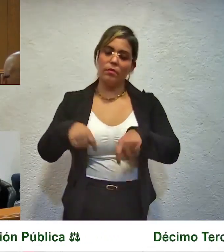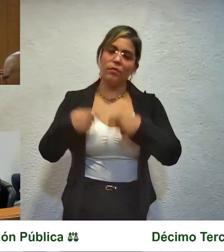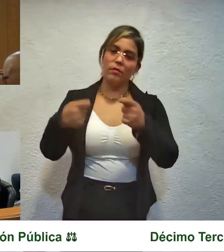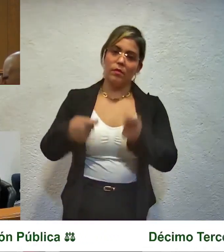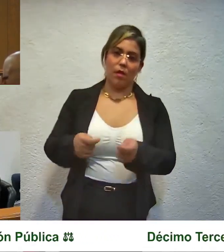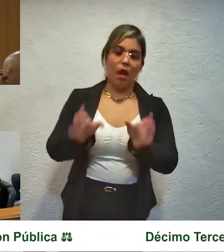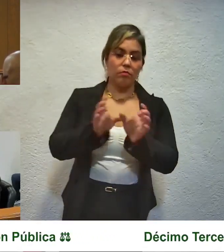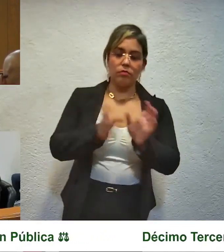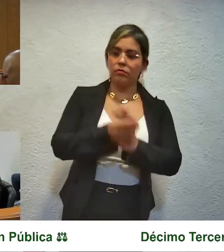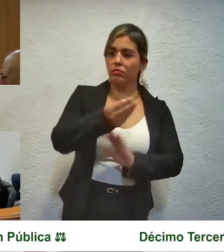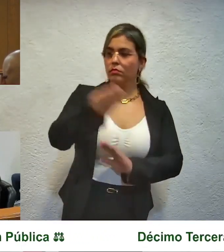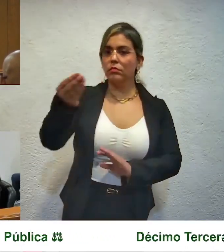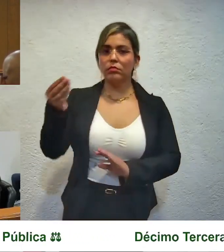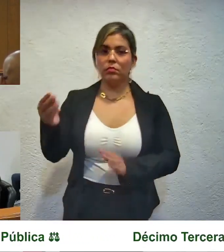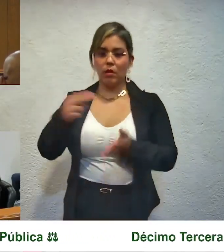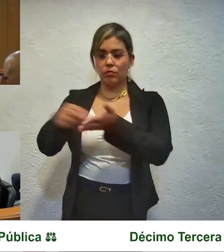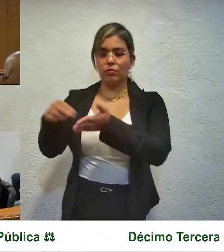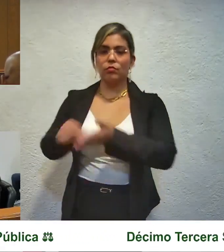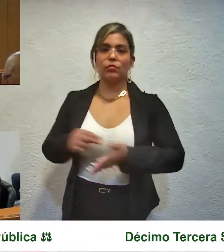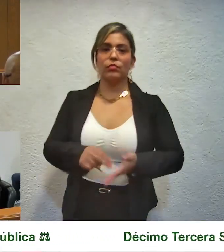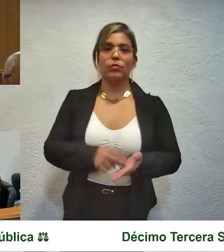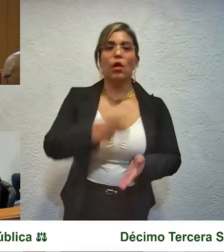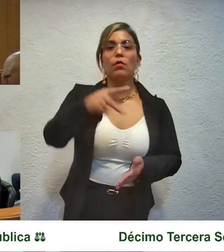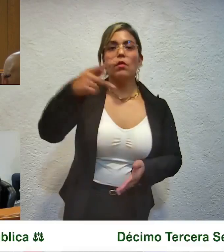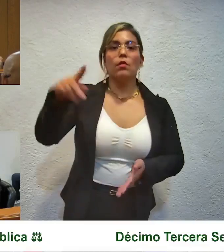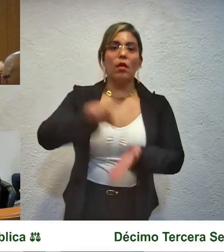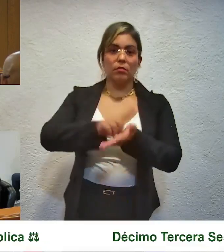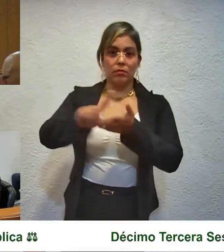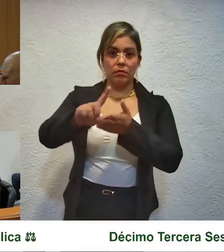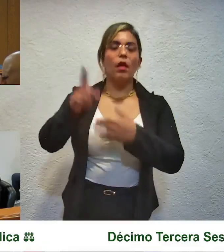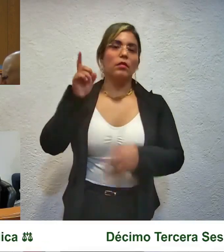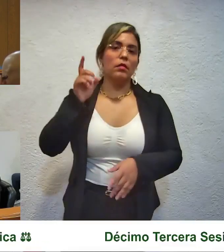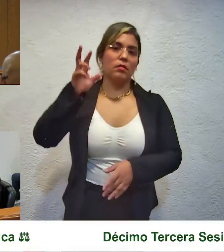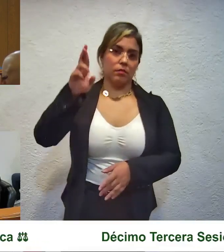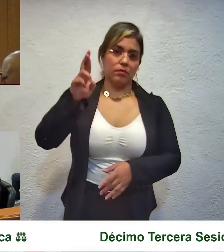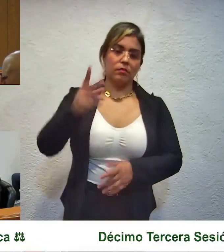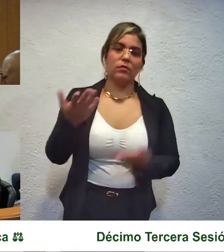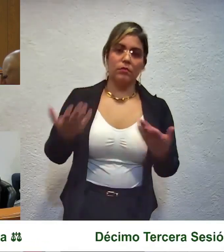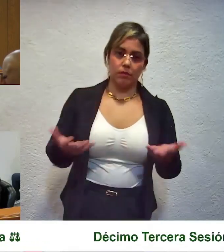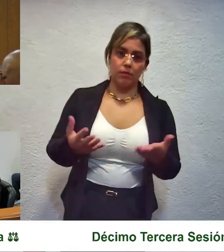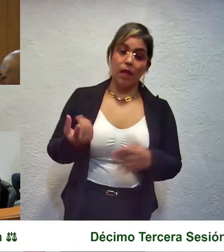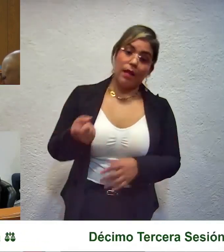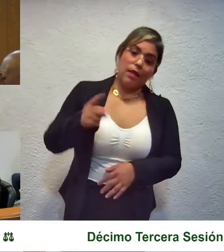constancias y nombramientos expedidos con motivo de dicha elección, ordenando